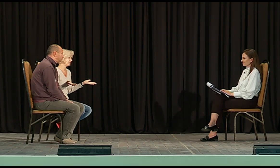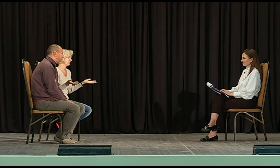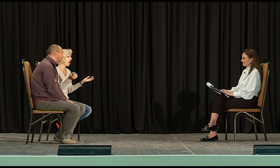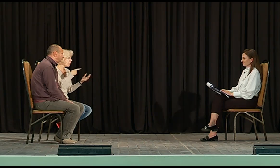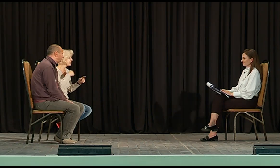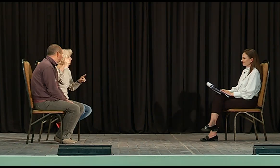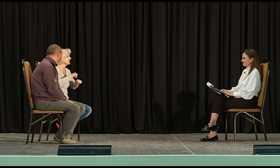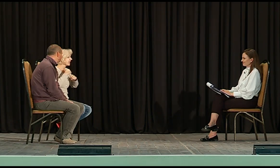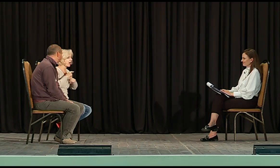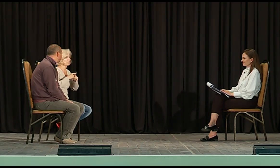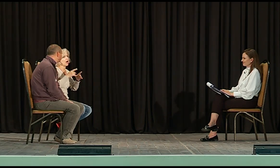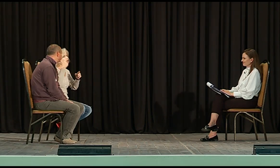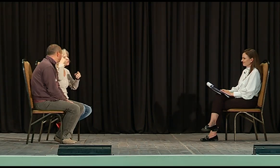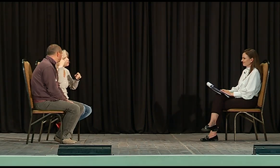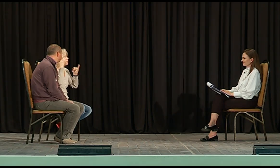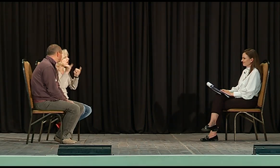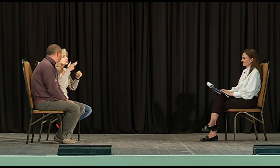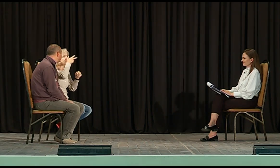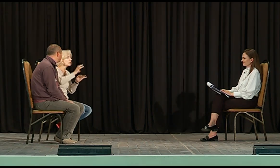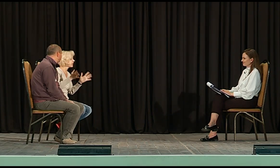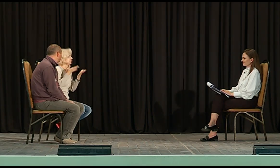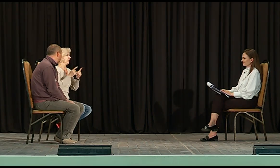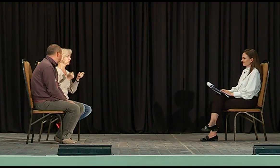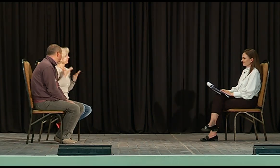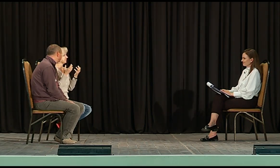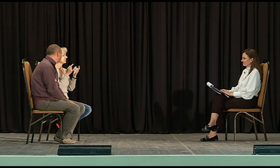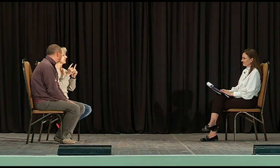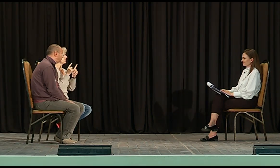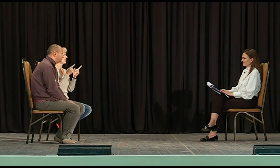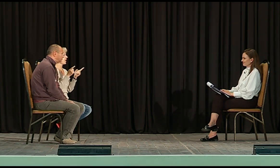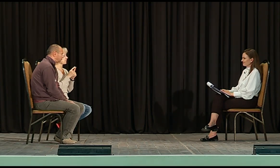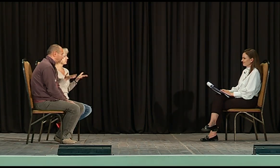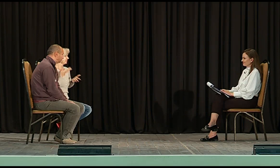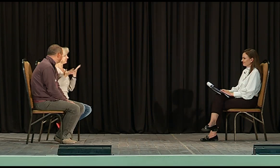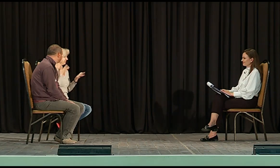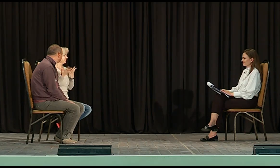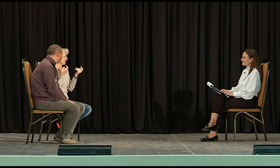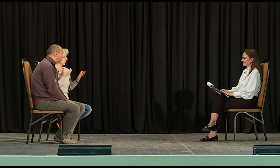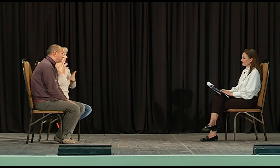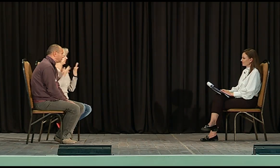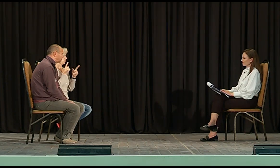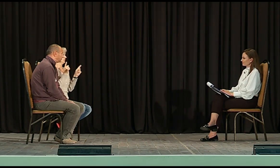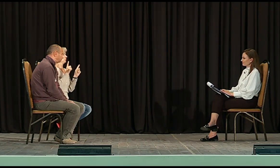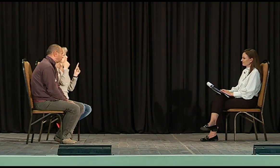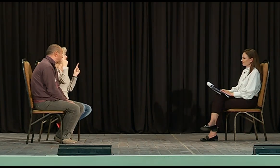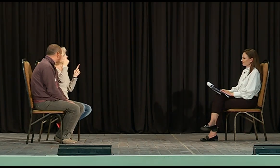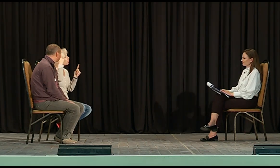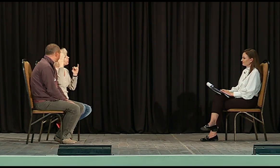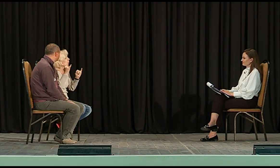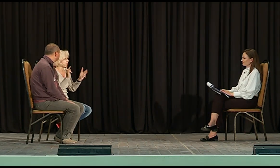avem sunetele astea, nouă nu ne ajunge și noi trebuie să inventăm ceva, cumva să ne veselim, să ne fie mai vesel, nouă nu e mai